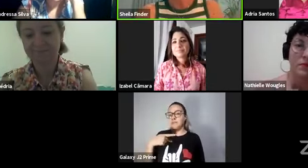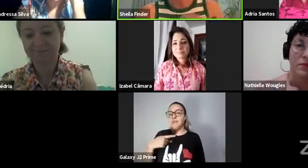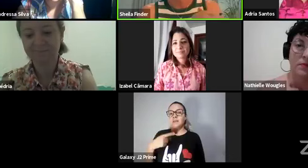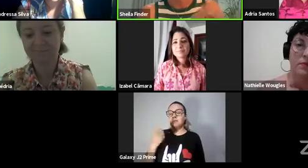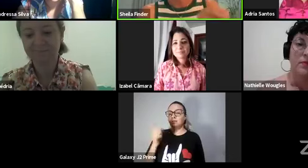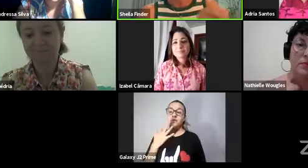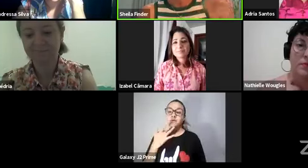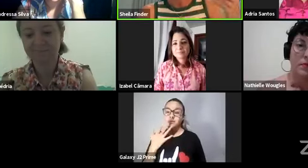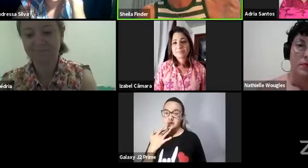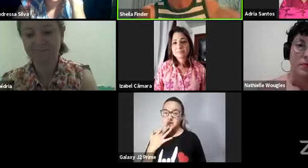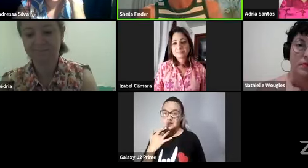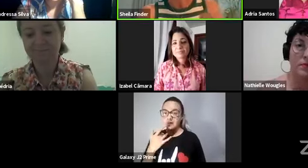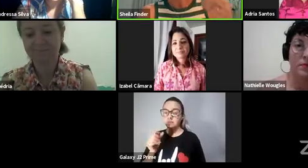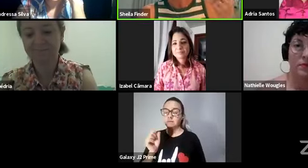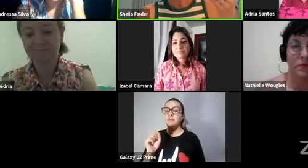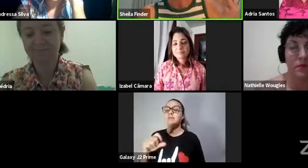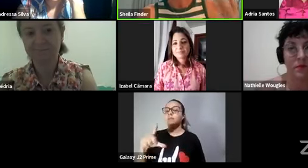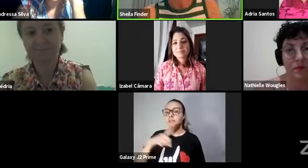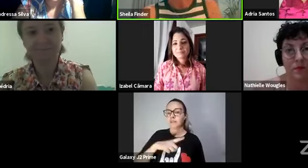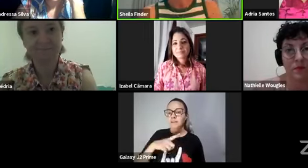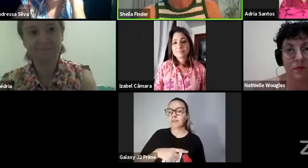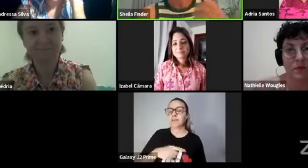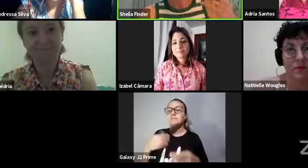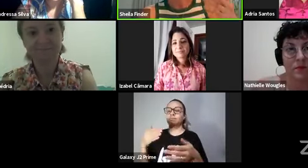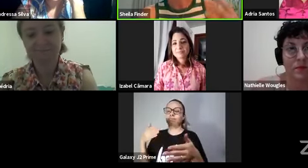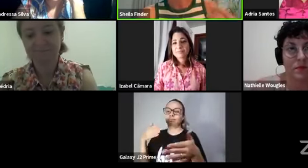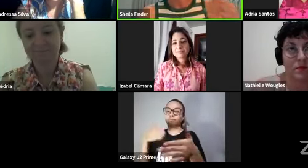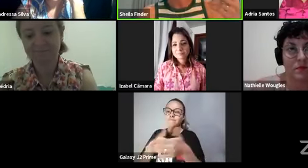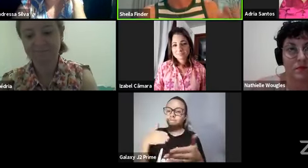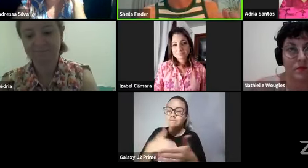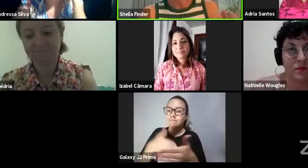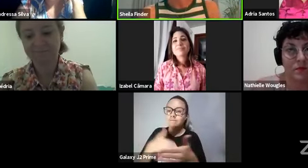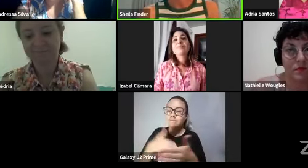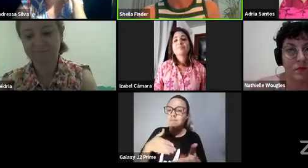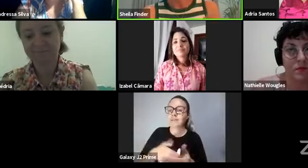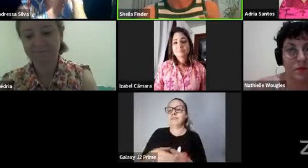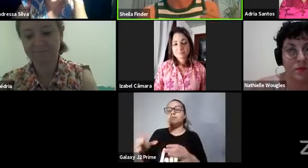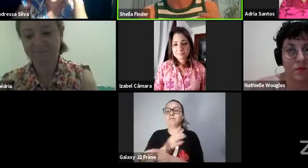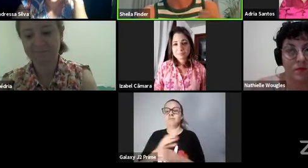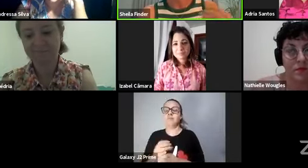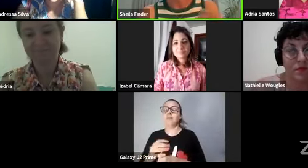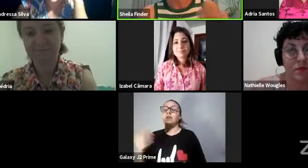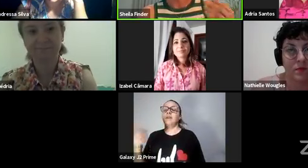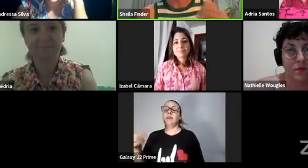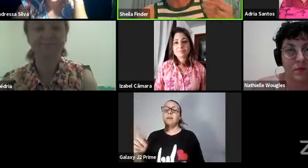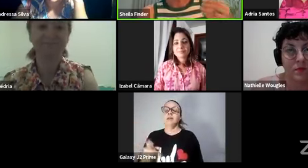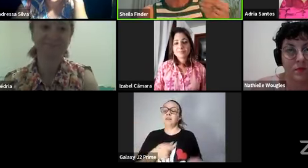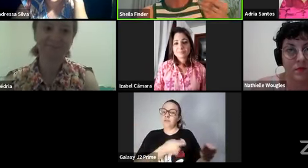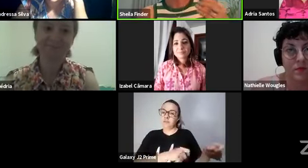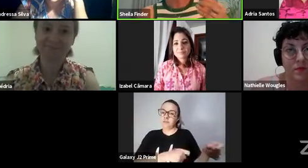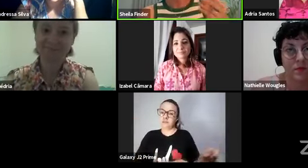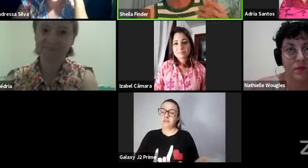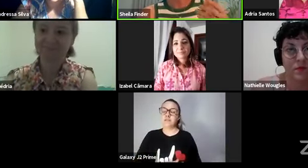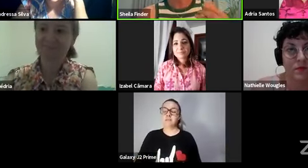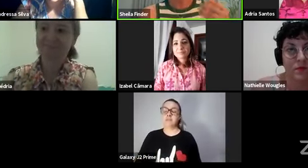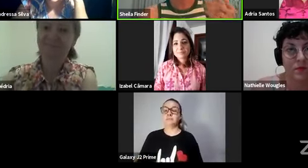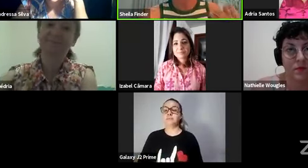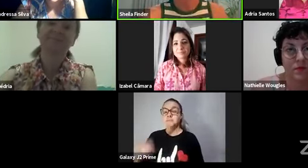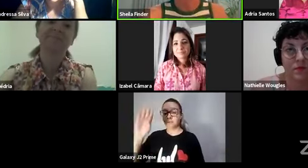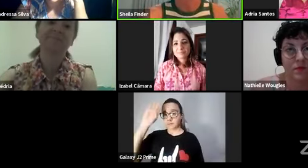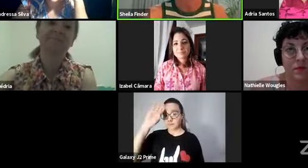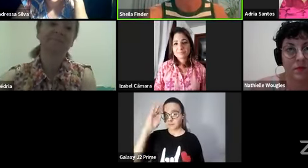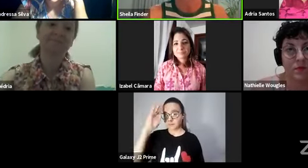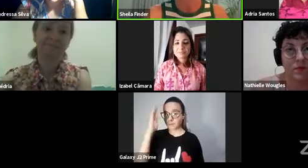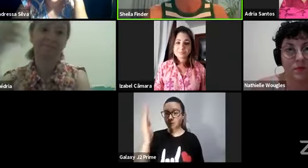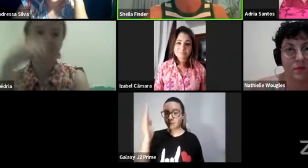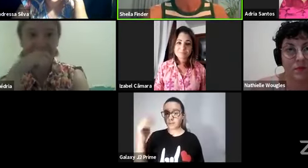tem algumas barreiras, alguns obstáculos na adolescência, principalmente, mas eu acho que a pessoa que